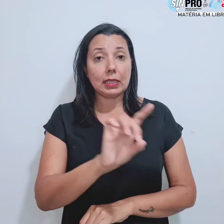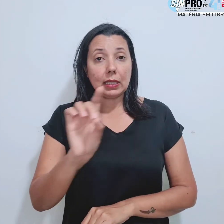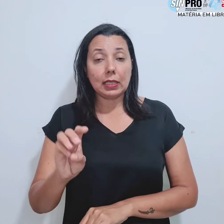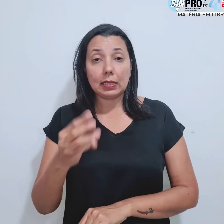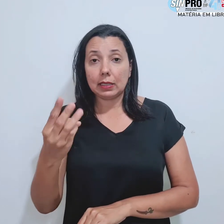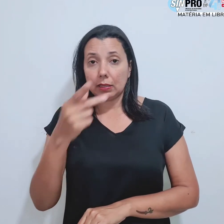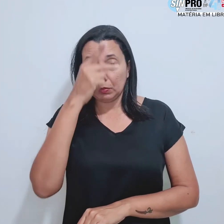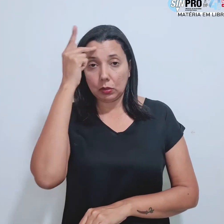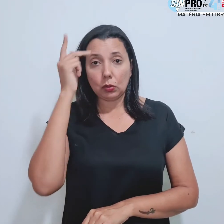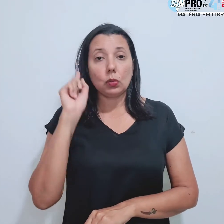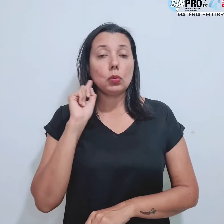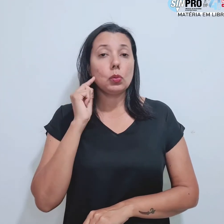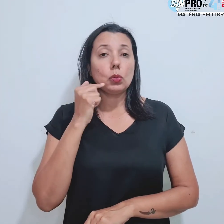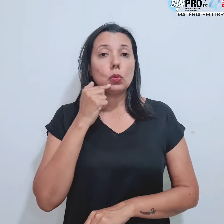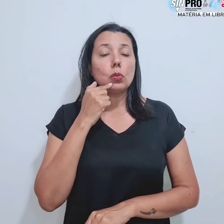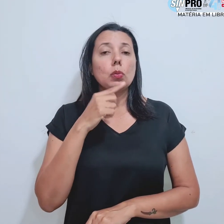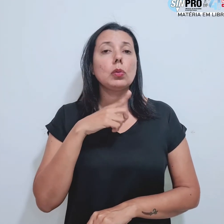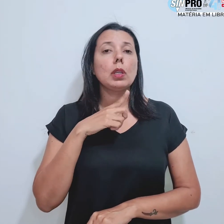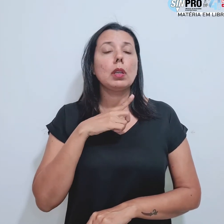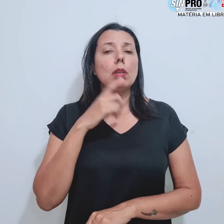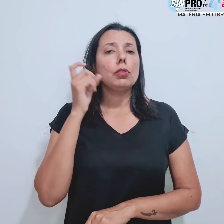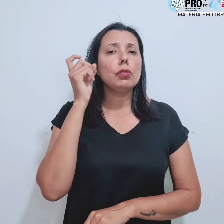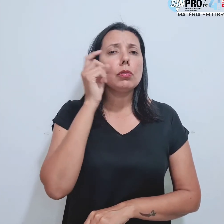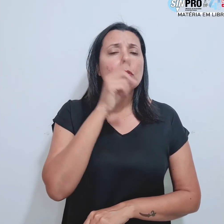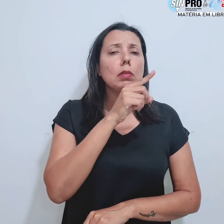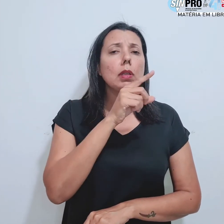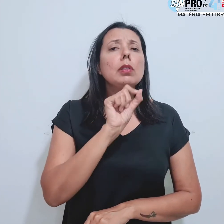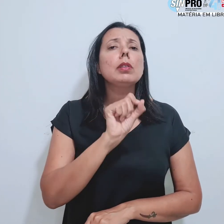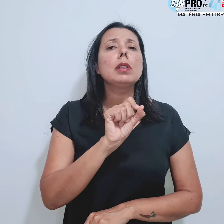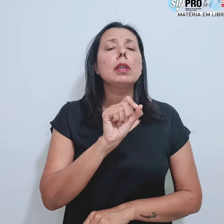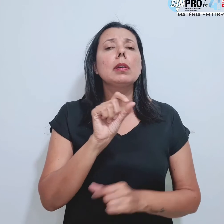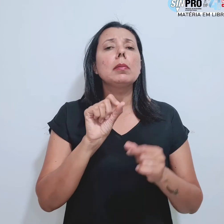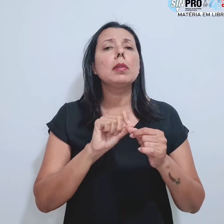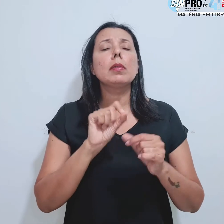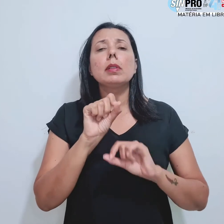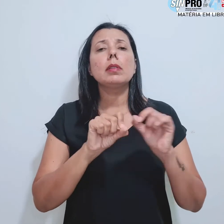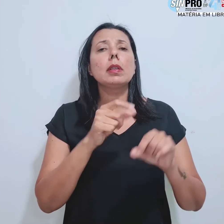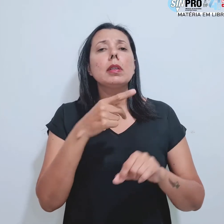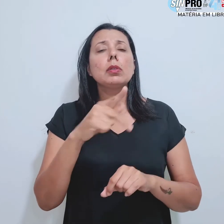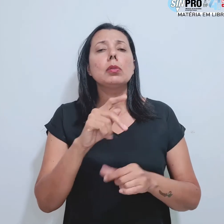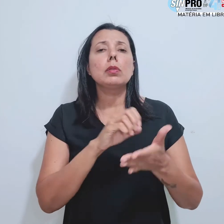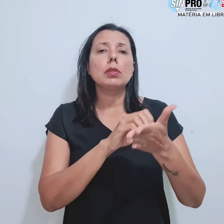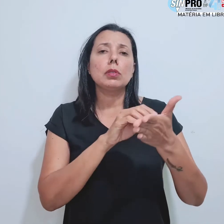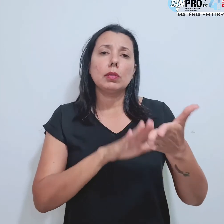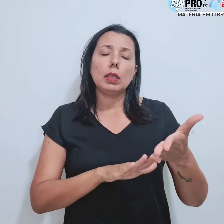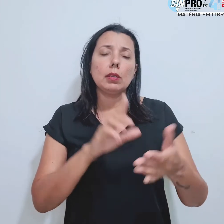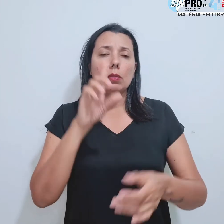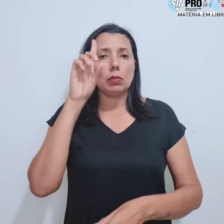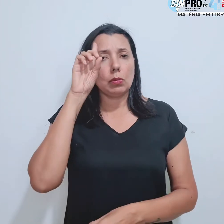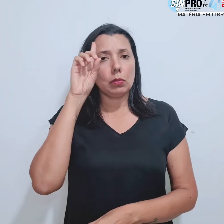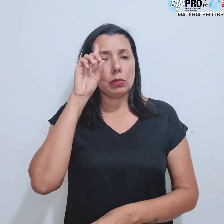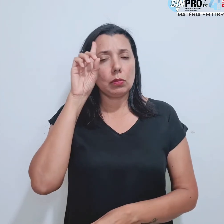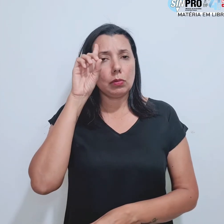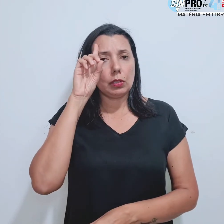3 pessoas surdas têm dificuldades para realizar suas atividades diárias.